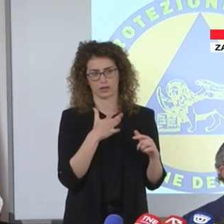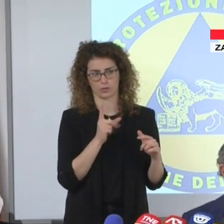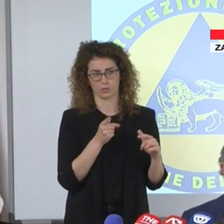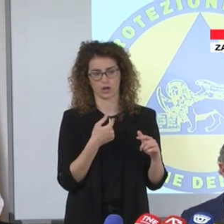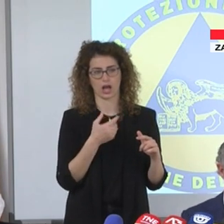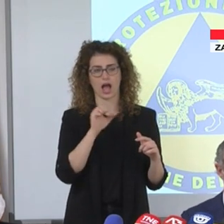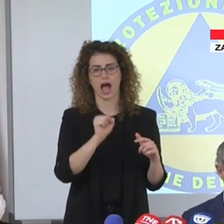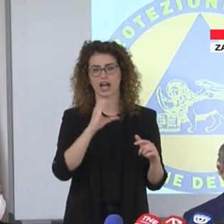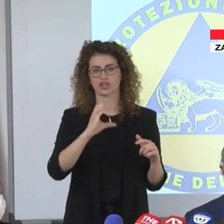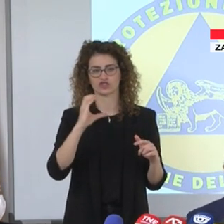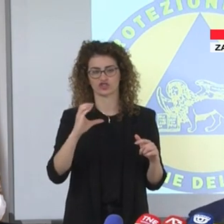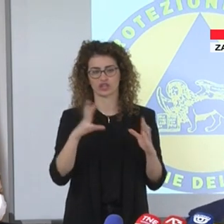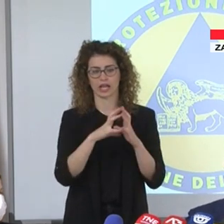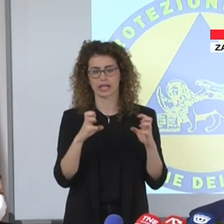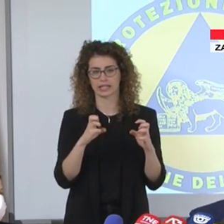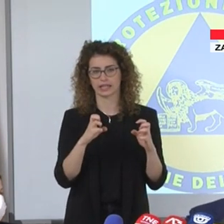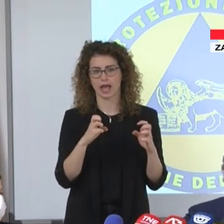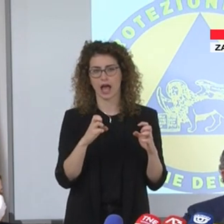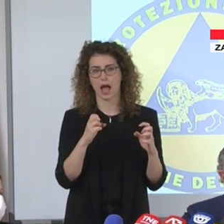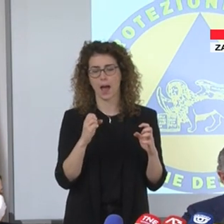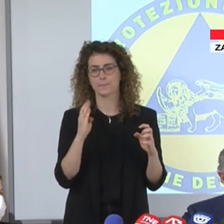CC, l'azienda bellunese in crisi.